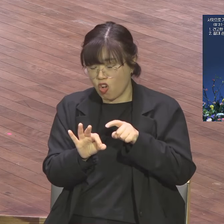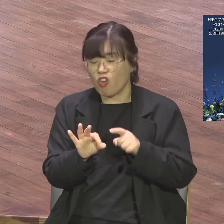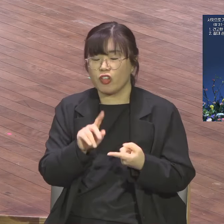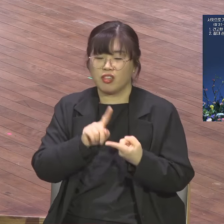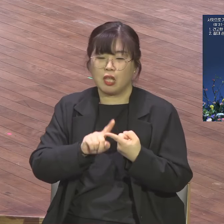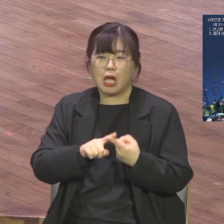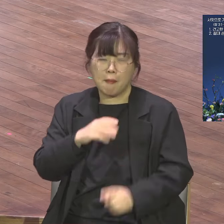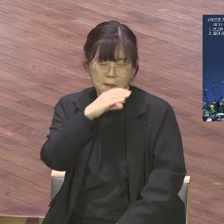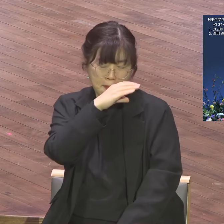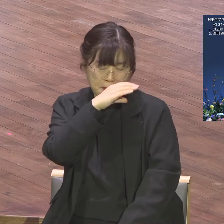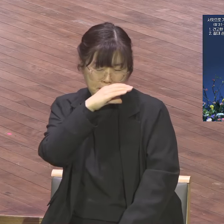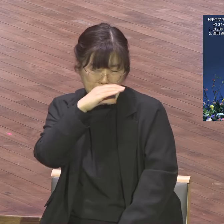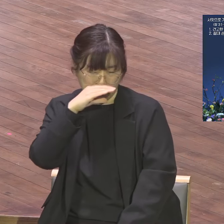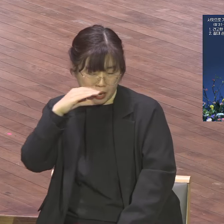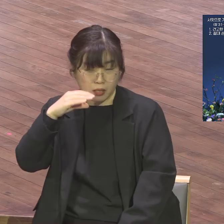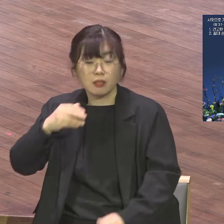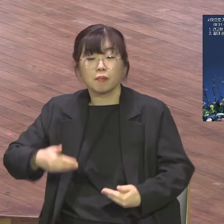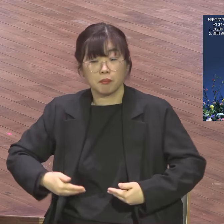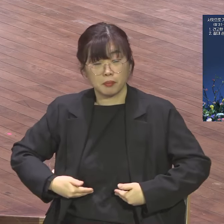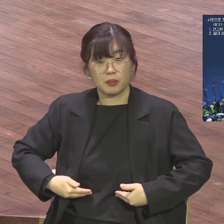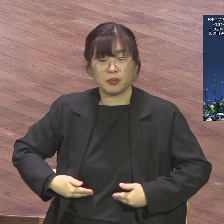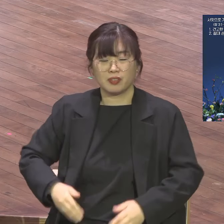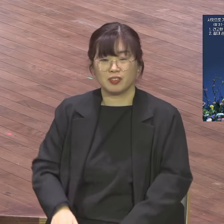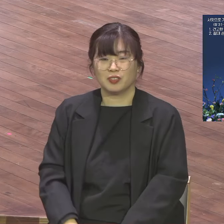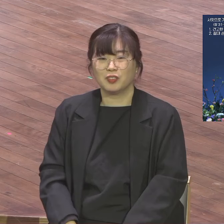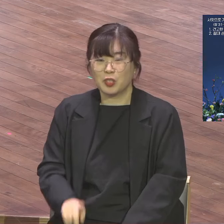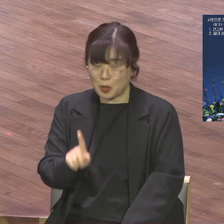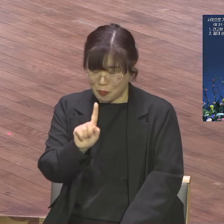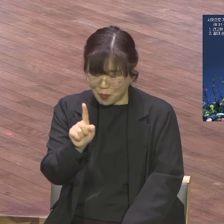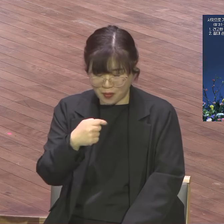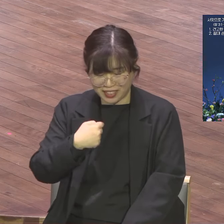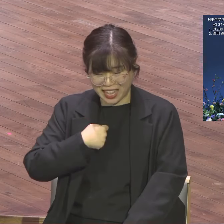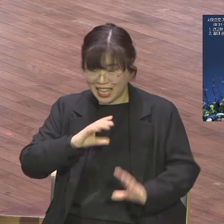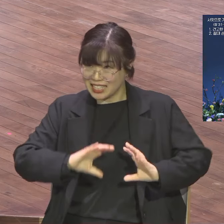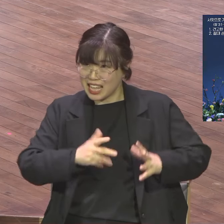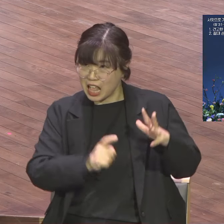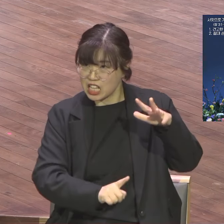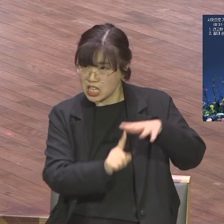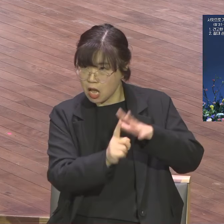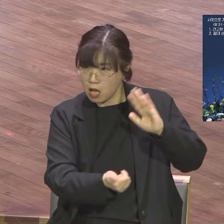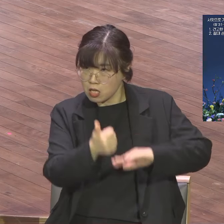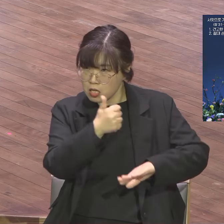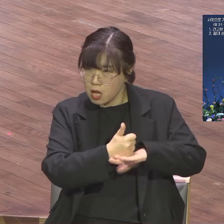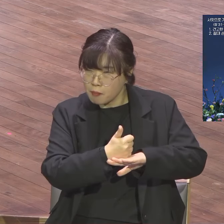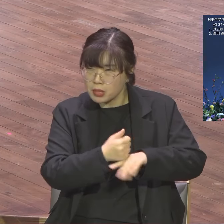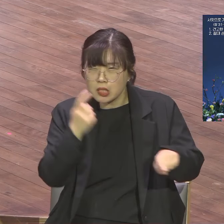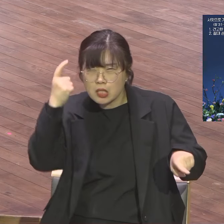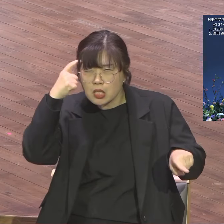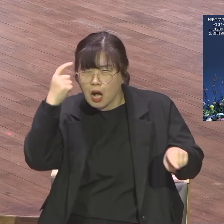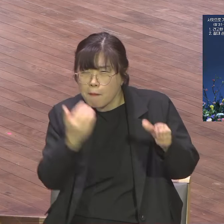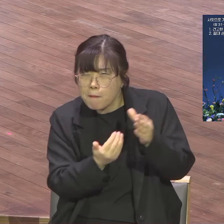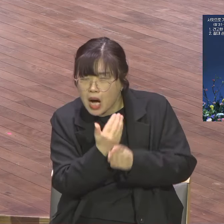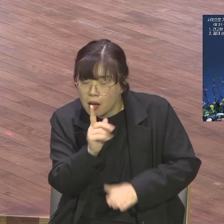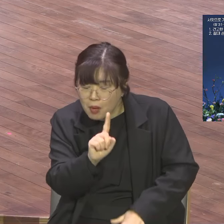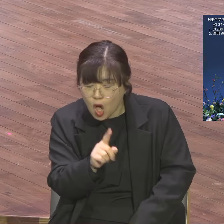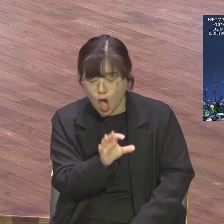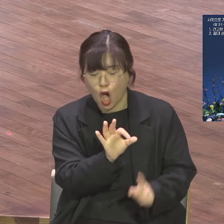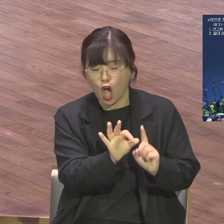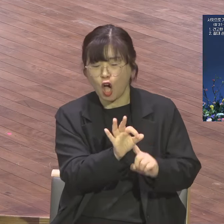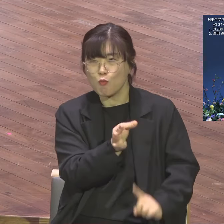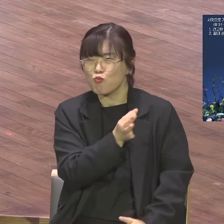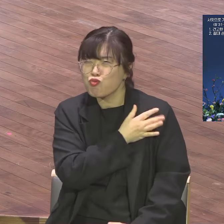성공하는 삶을 살기 위해서 좀 더 뭐요 경제적으로 풍요로운 삶을 살기 위해서 다양한 노력을